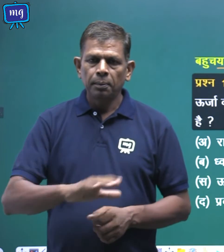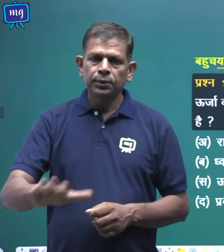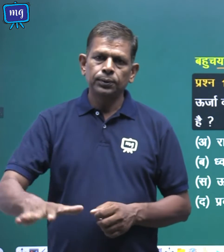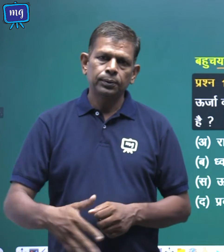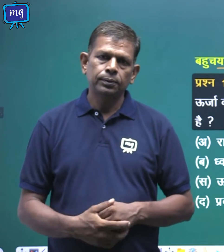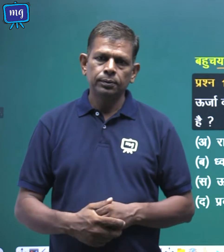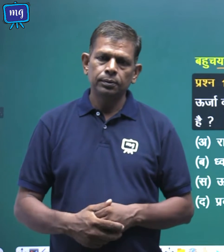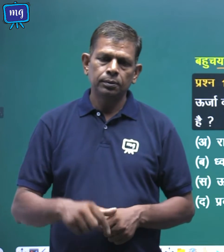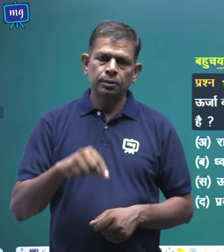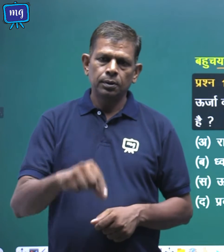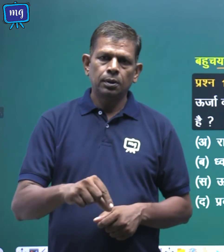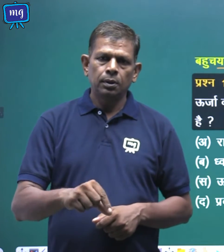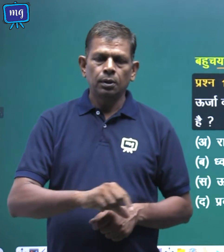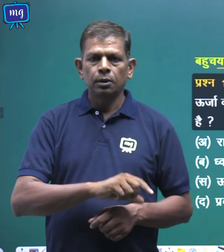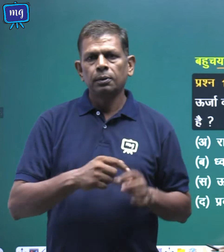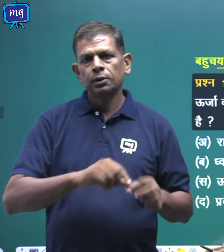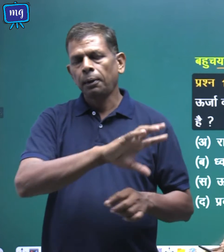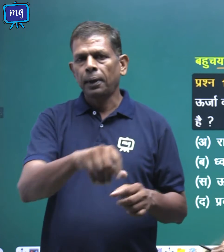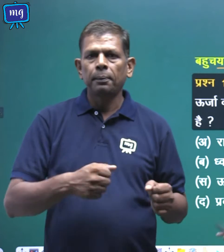बच्चों, इस प्रश्न में हमें